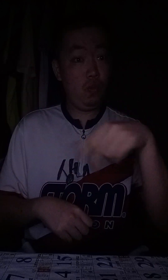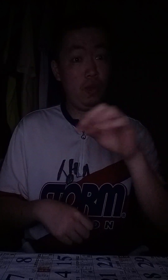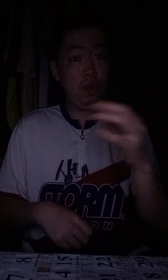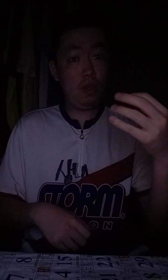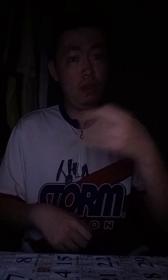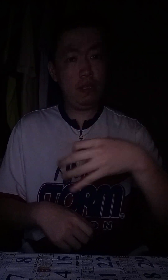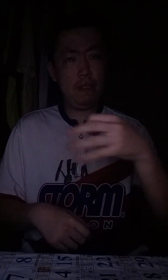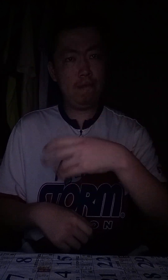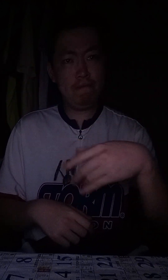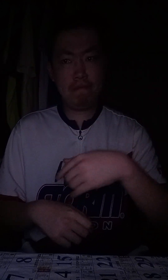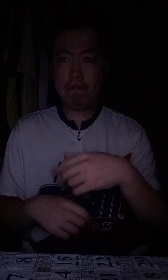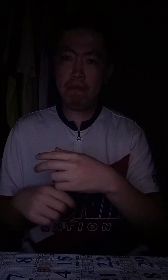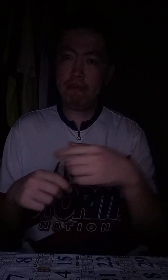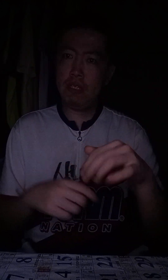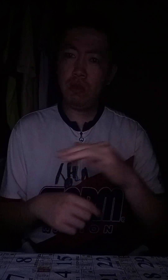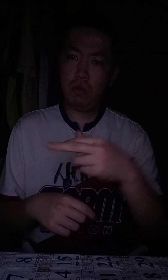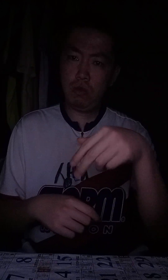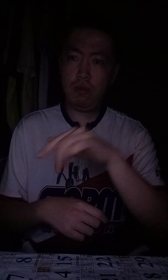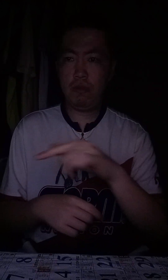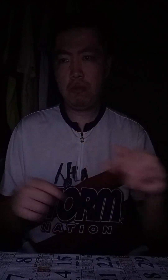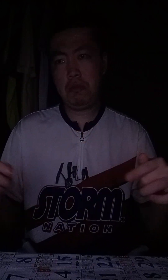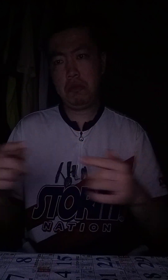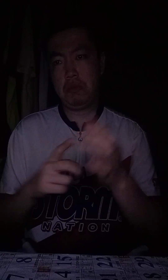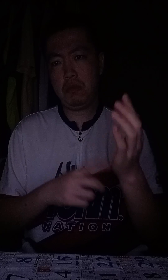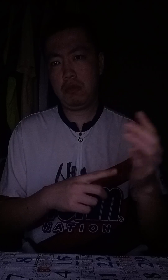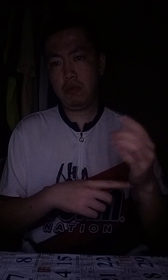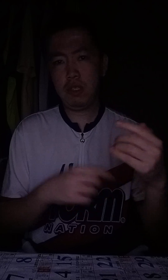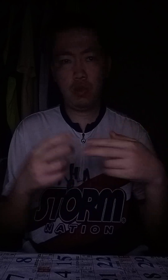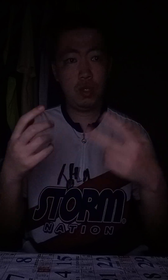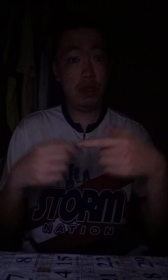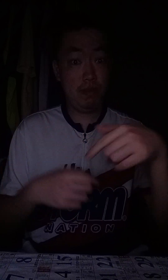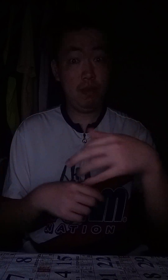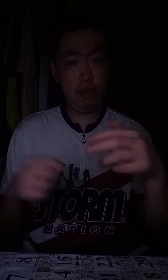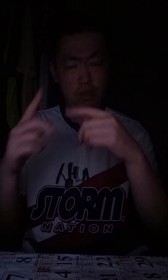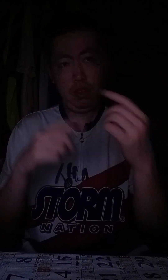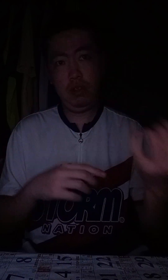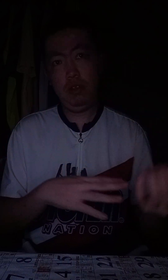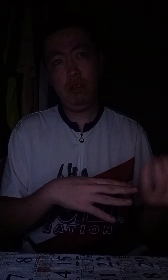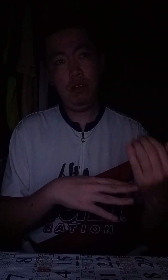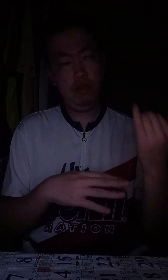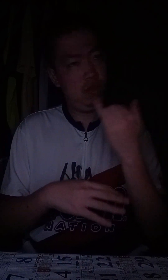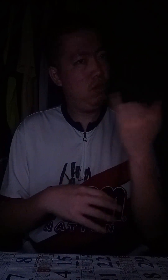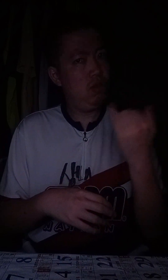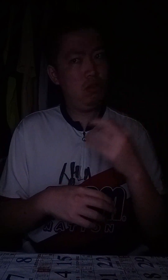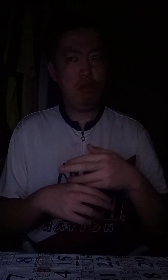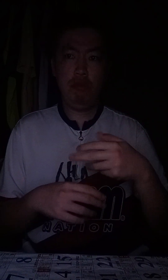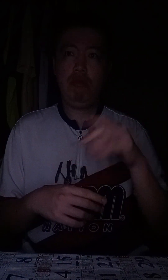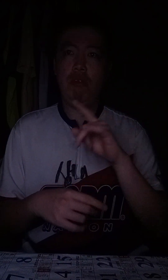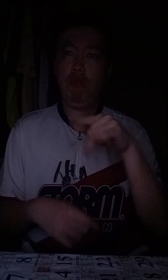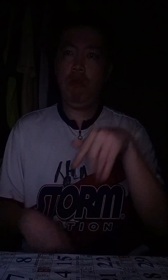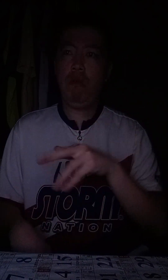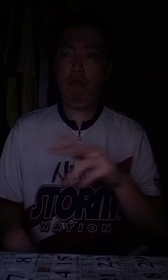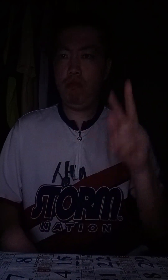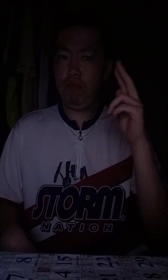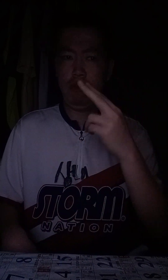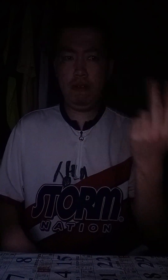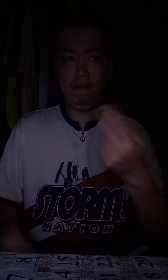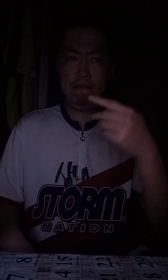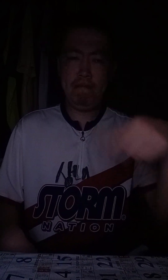이런저런 시설들이 많이 설치돼 있어요. 이게 이제 올림픽 이후에도 지역 주민들이 그런 시설들을 충분히 활용할 수